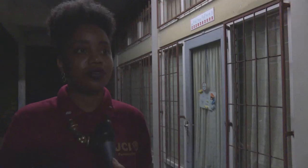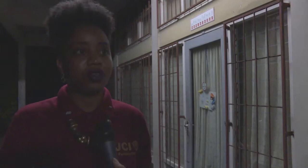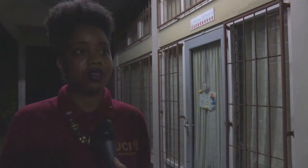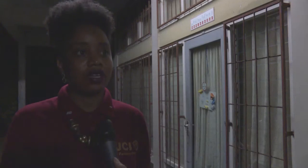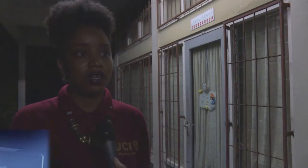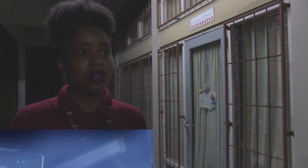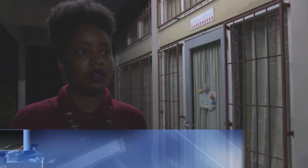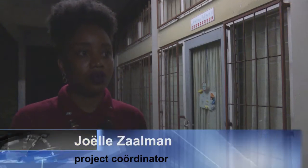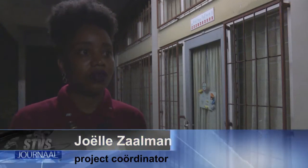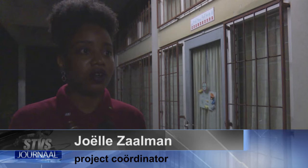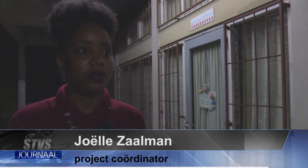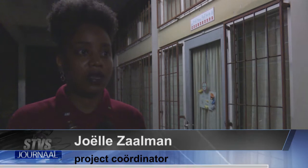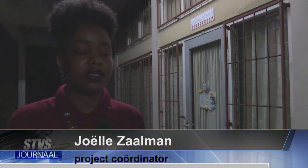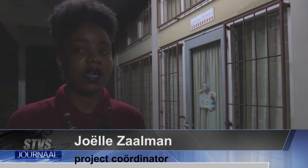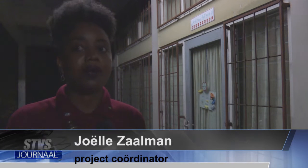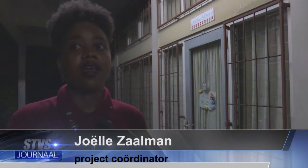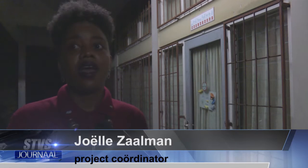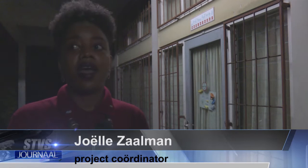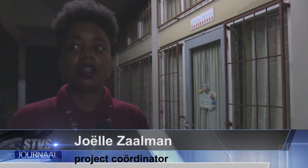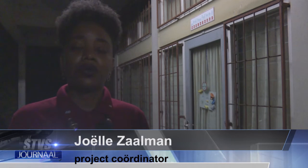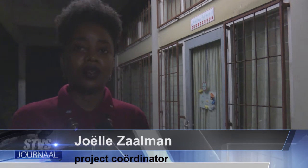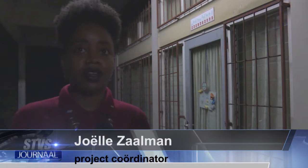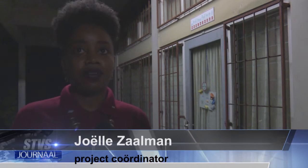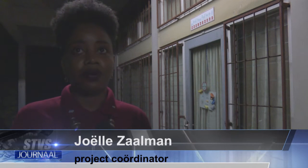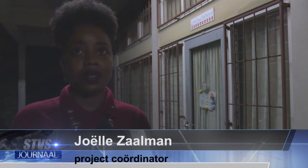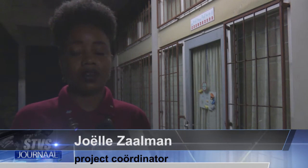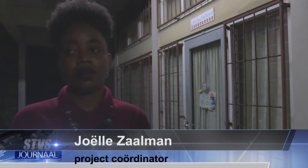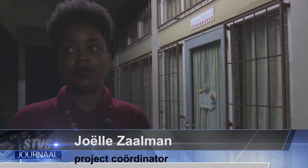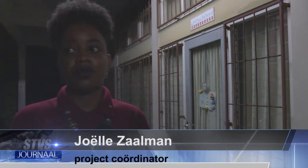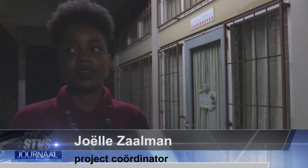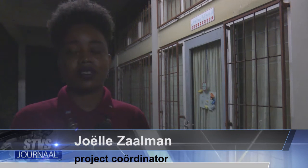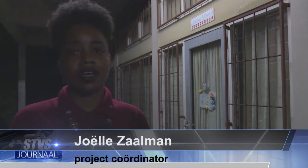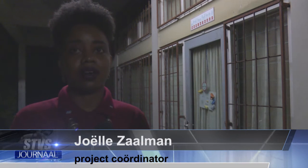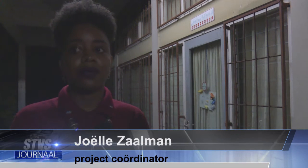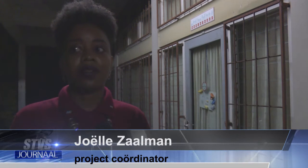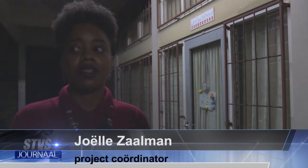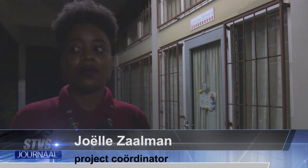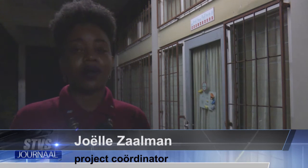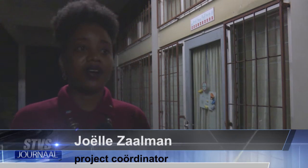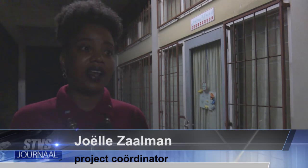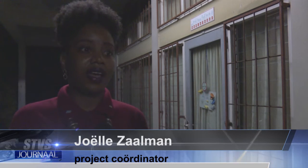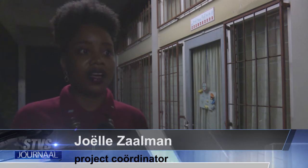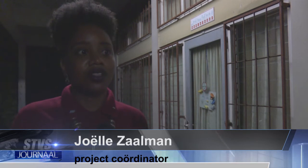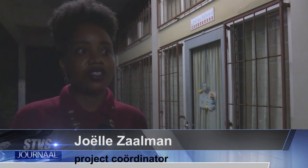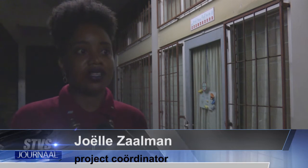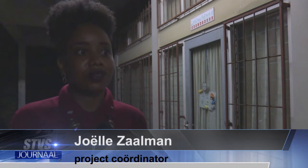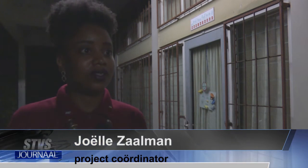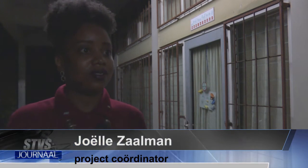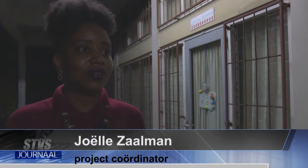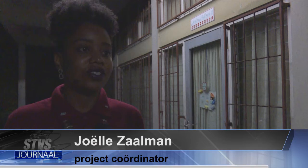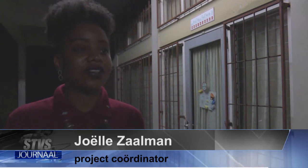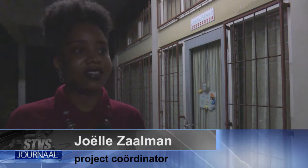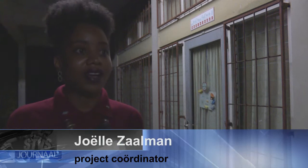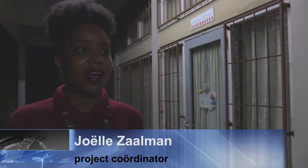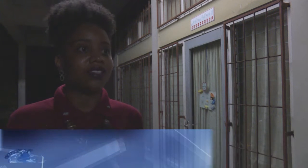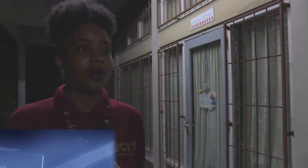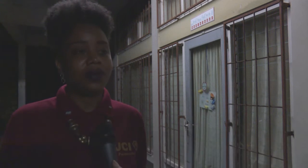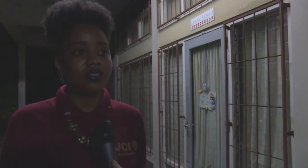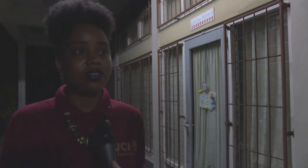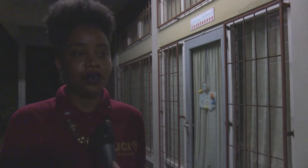voor die dove gemeenschap. En toen we dat van Wierin, de movie zagen, waren we gelijk enthousiast, want het was onze kans om iets terug